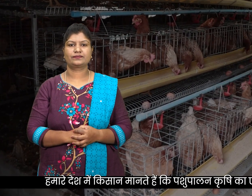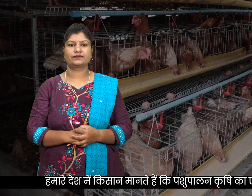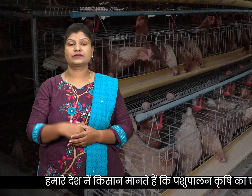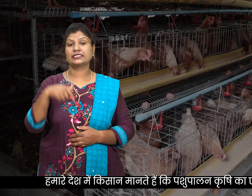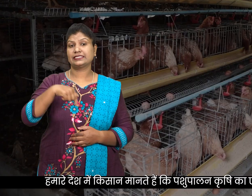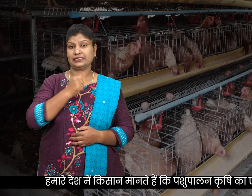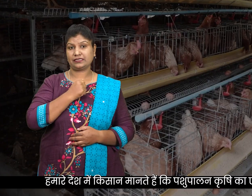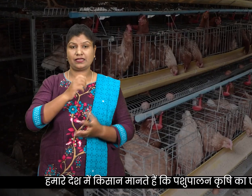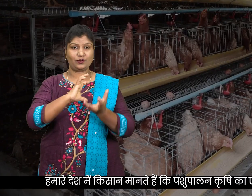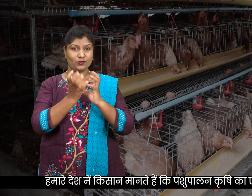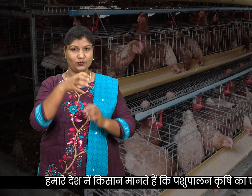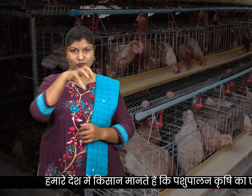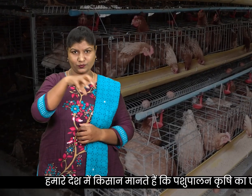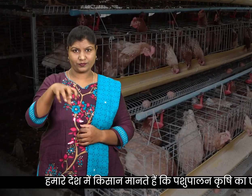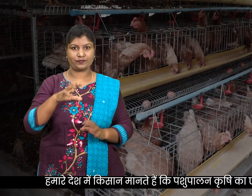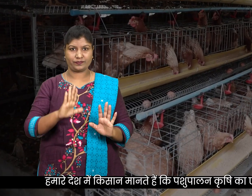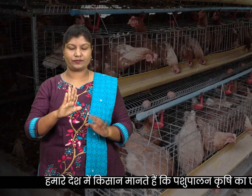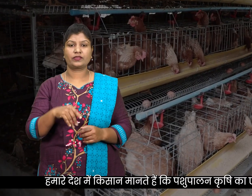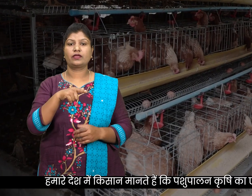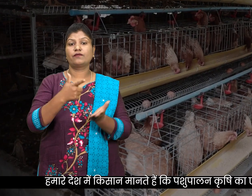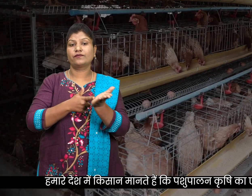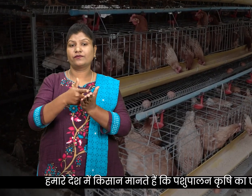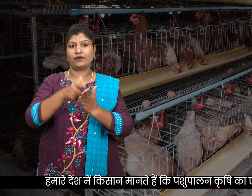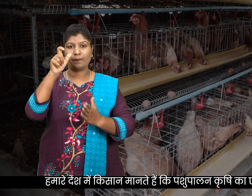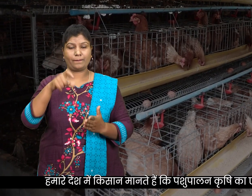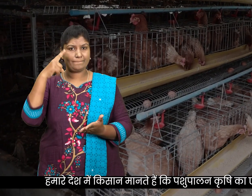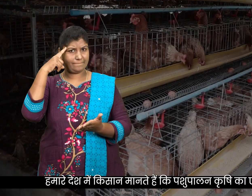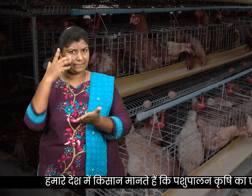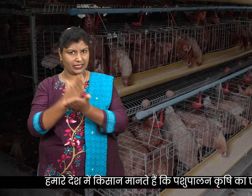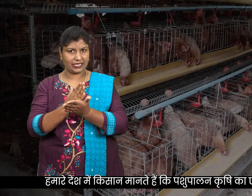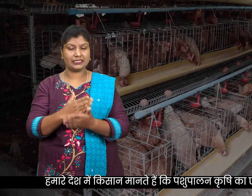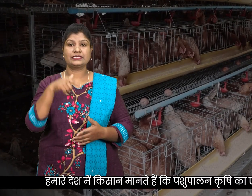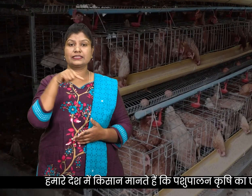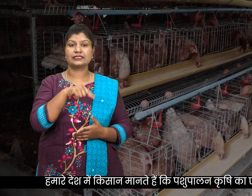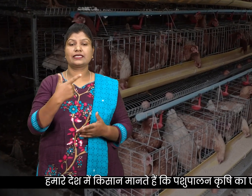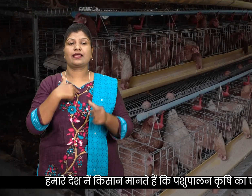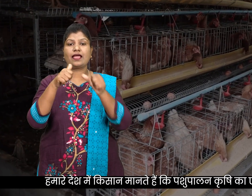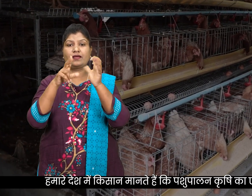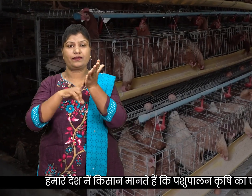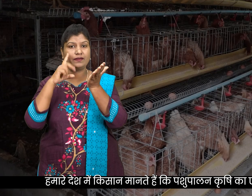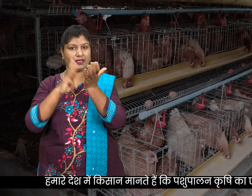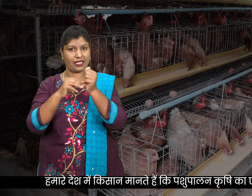हमारे देश में किसान मानते हैं कि पशुपालन कृषि का एक अभिन्न अंग है।